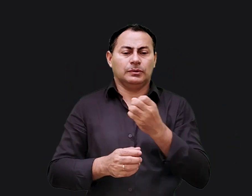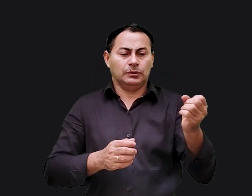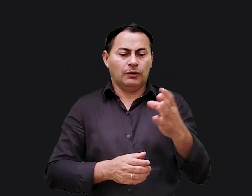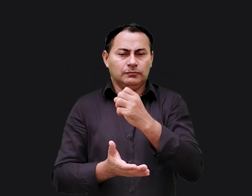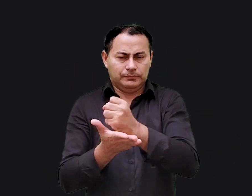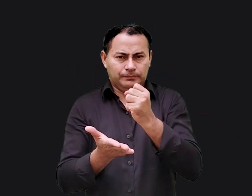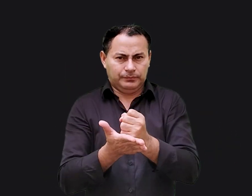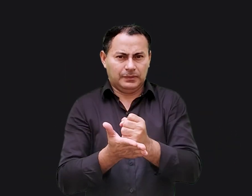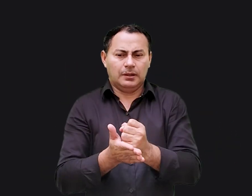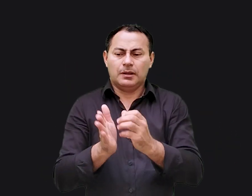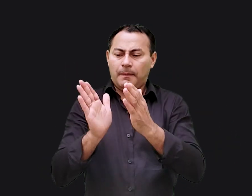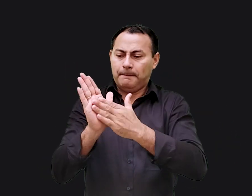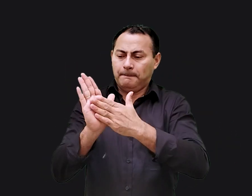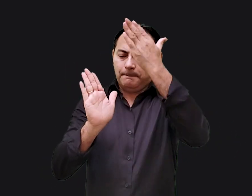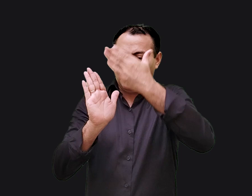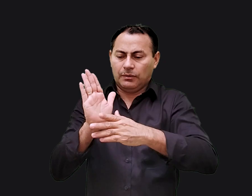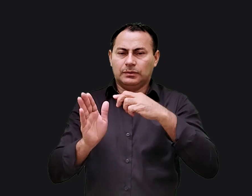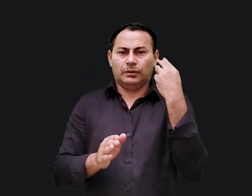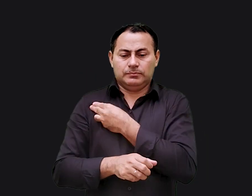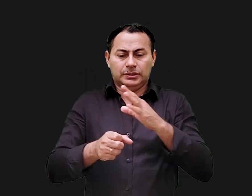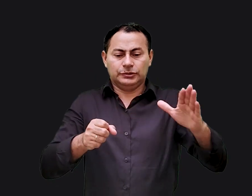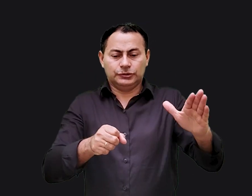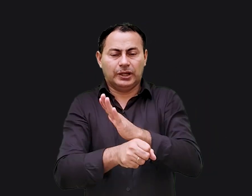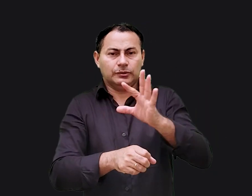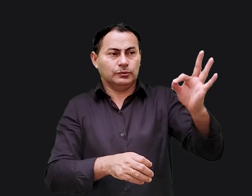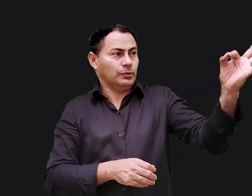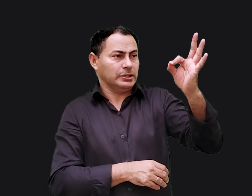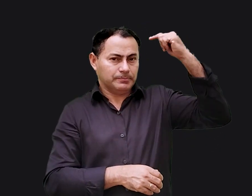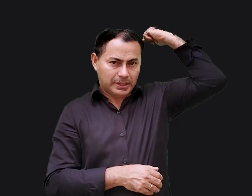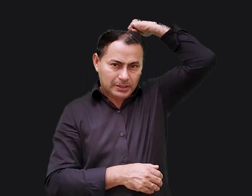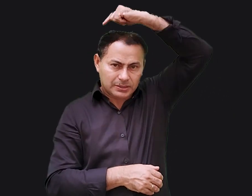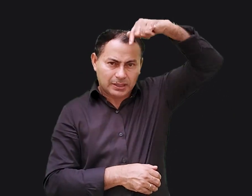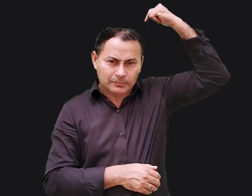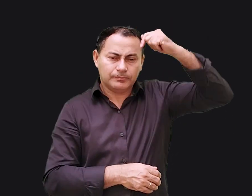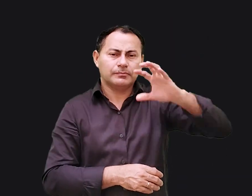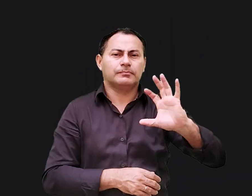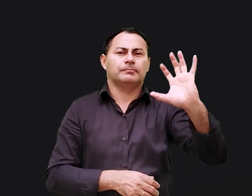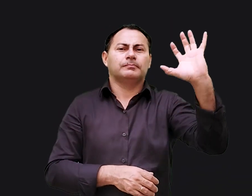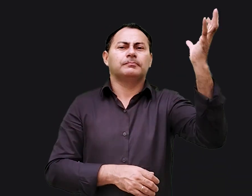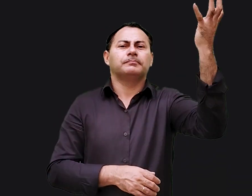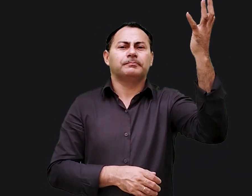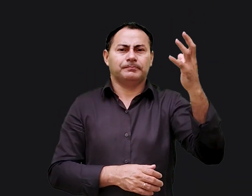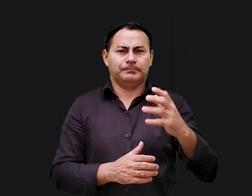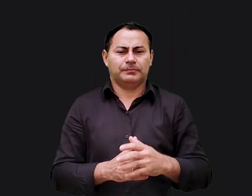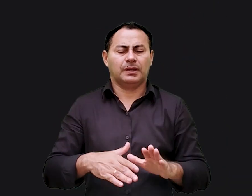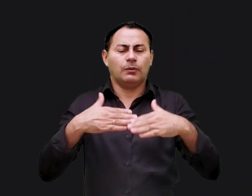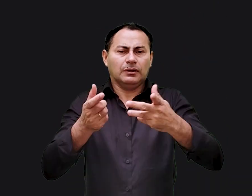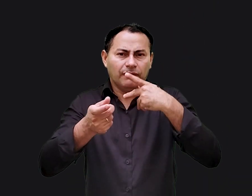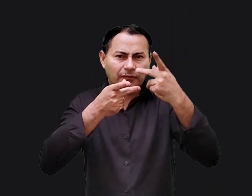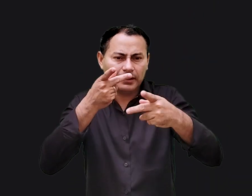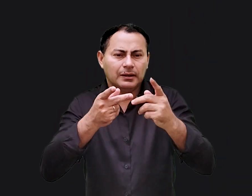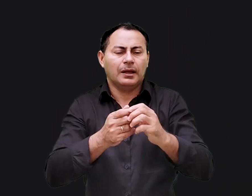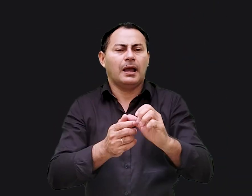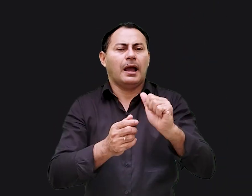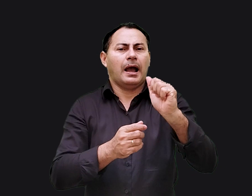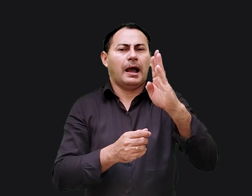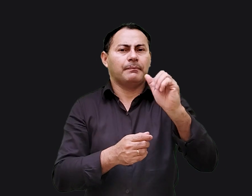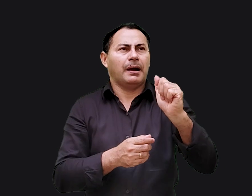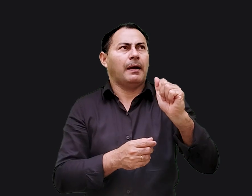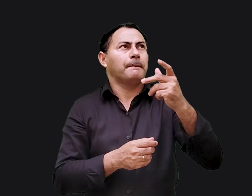Testamento também diz que uma das provas de que somos cheios do Espírito Santo acontece quando clamamos Abba, Pai.